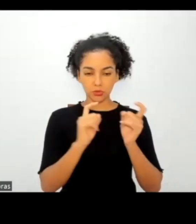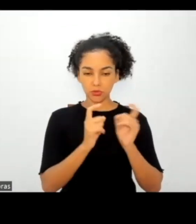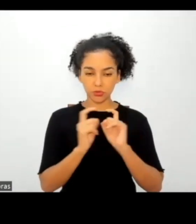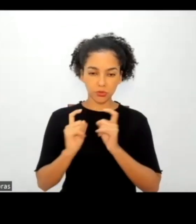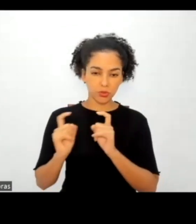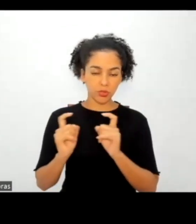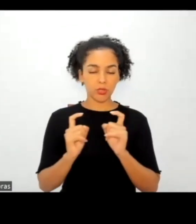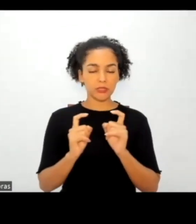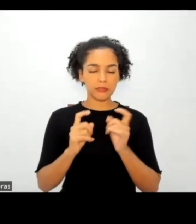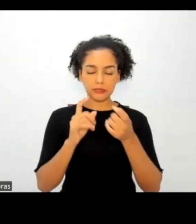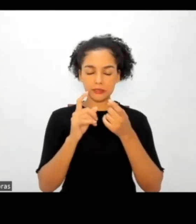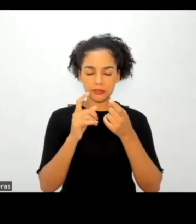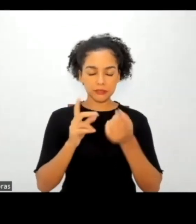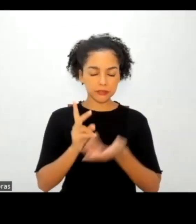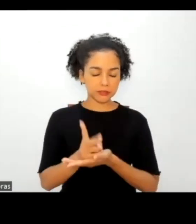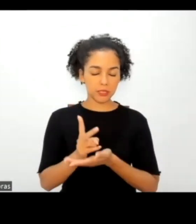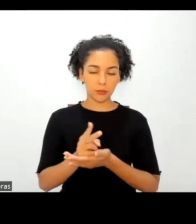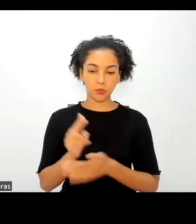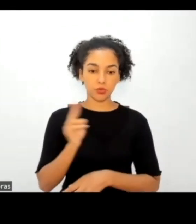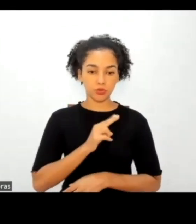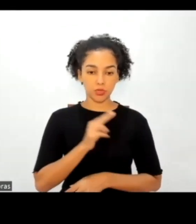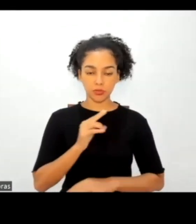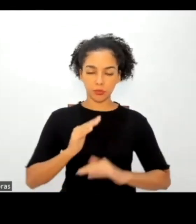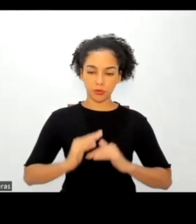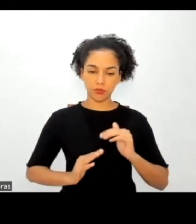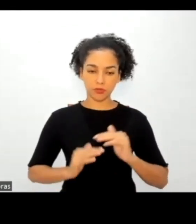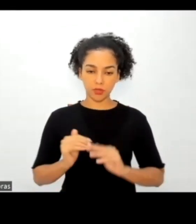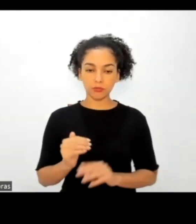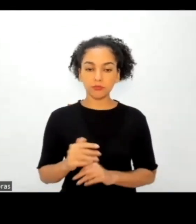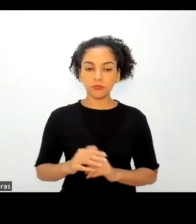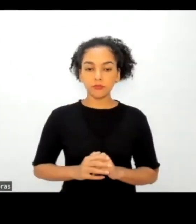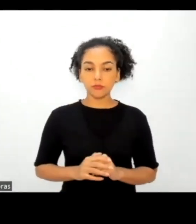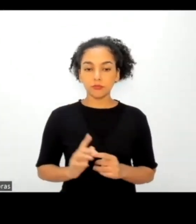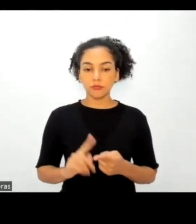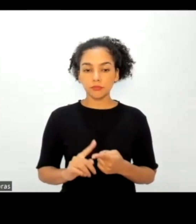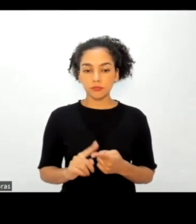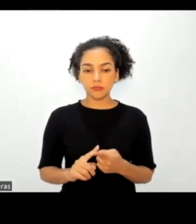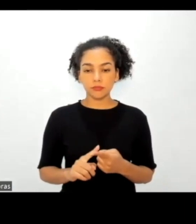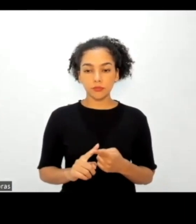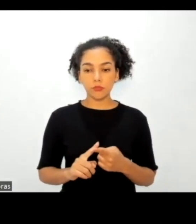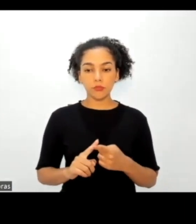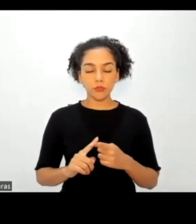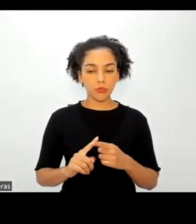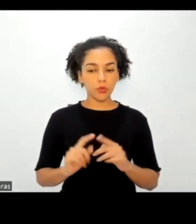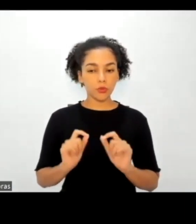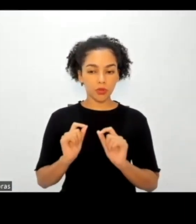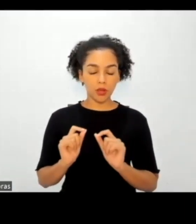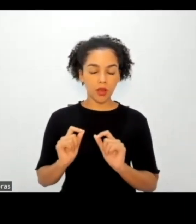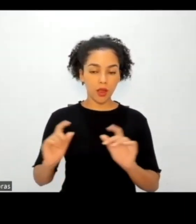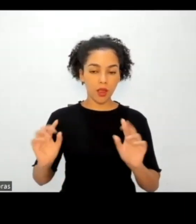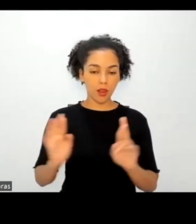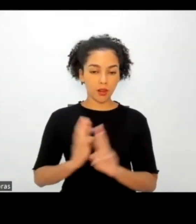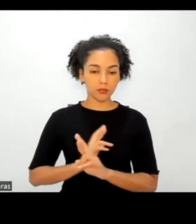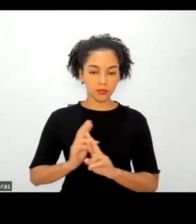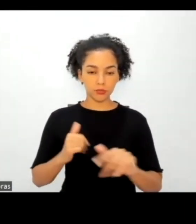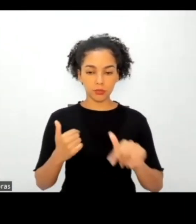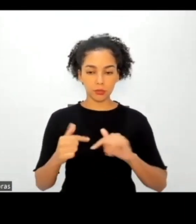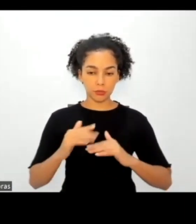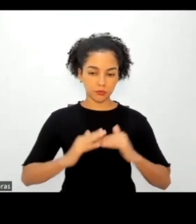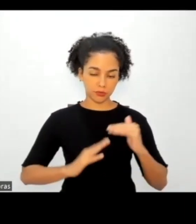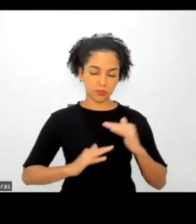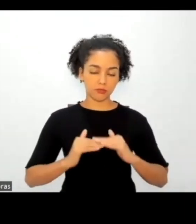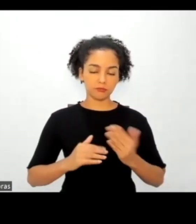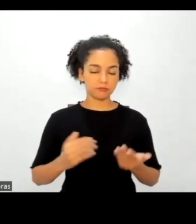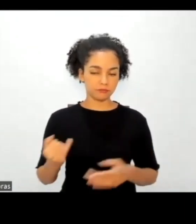debates, né, urgentes para a profissão. Na sua também, né, assim, indissociável relação com o trabalho profissional, né, então acho que é importante